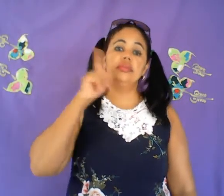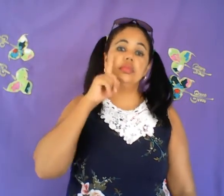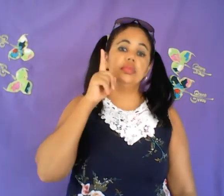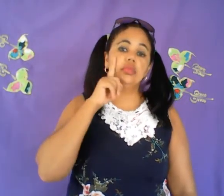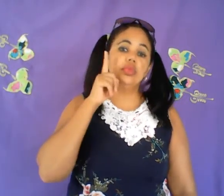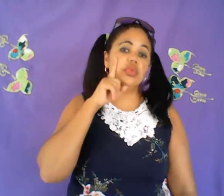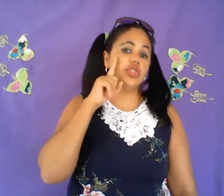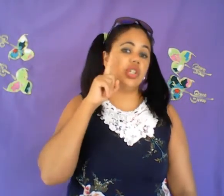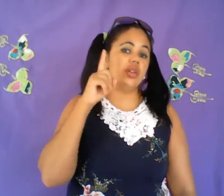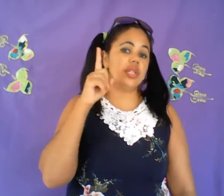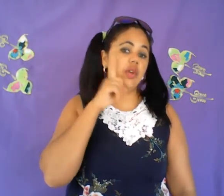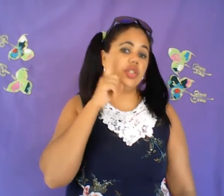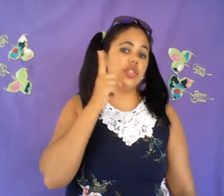O dia é o sinal de dia.